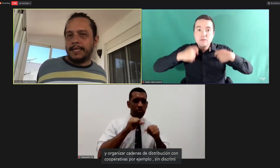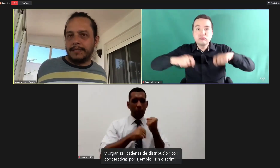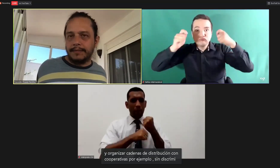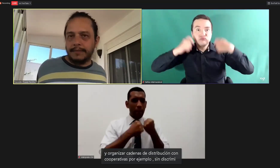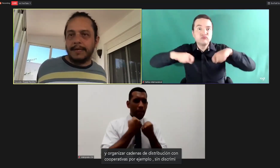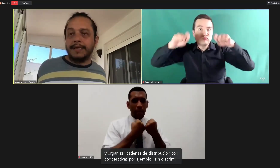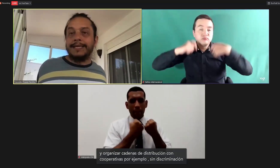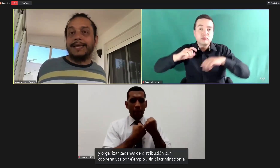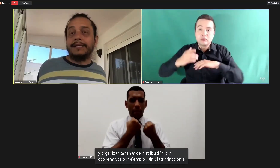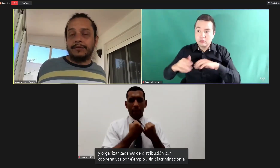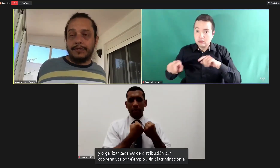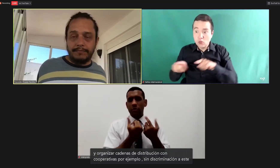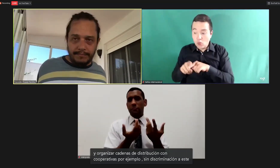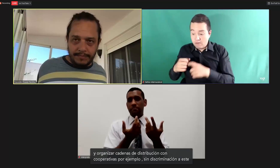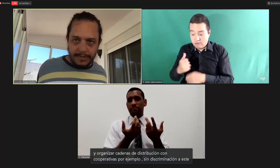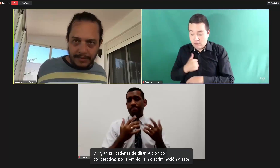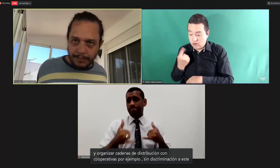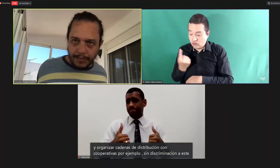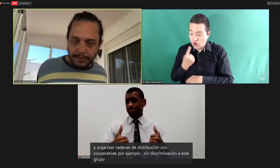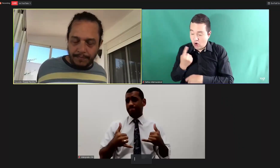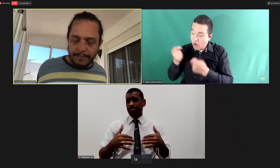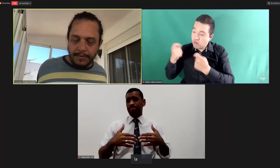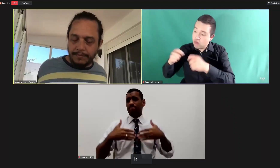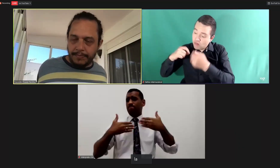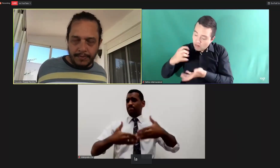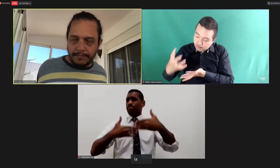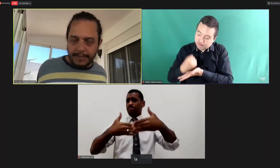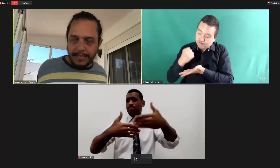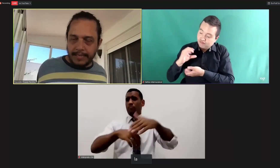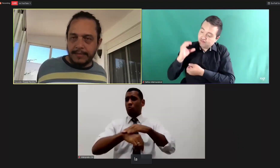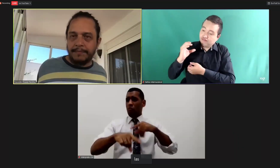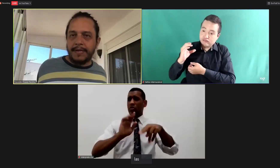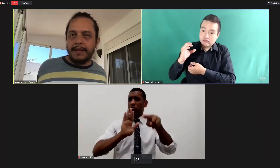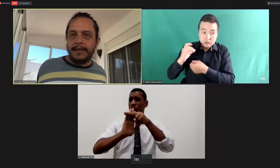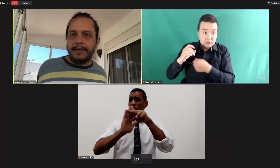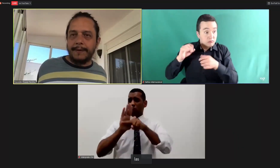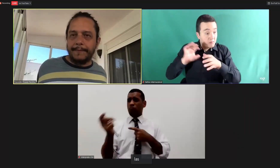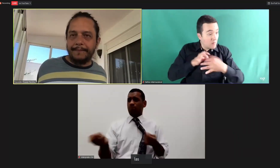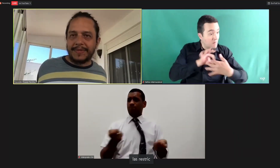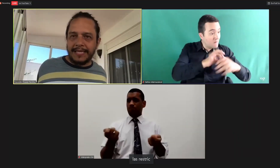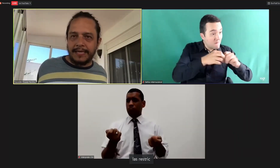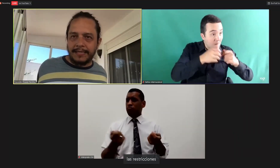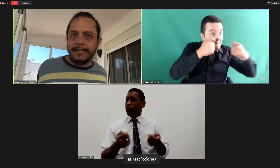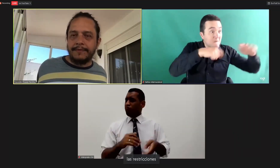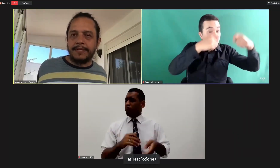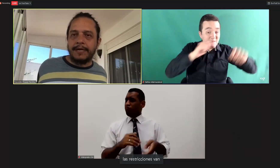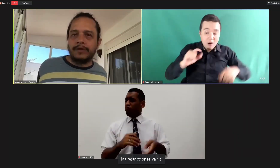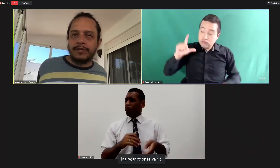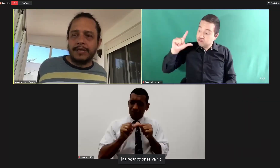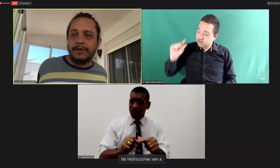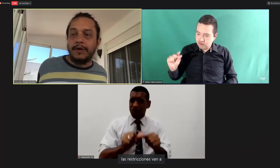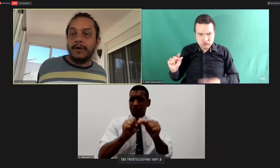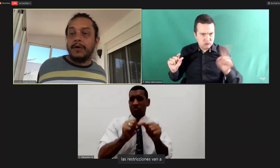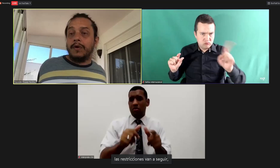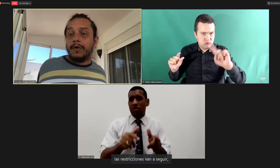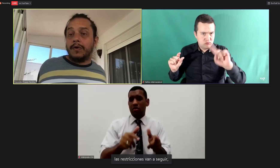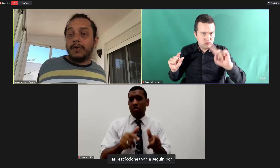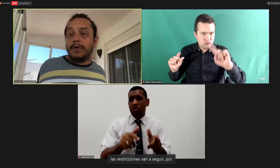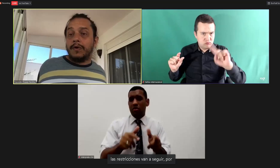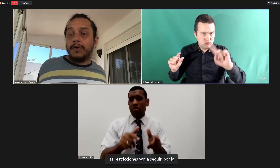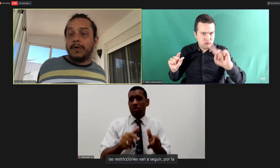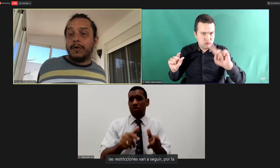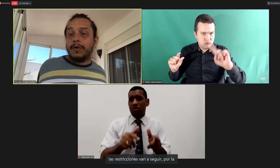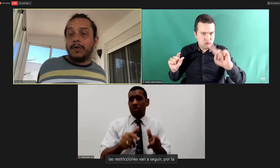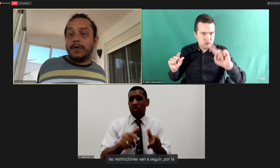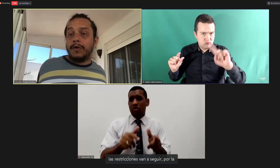van a seguir, y esto tanto por la simple estrategia de evitar el contagio,